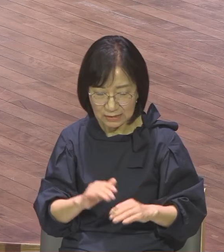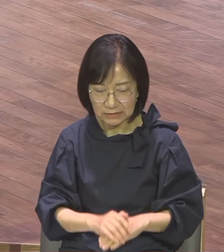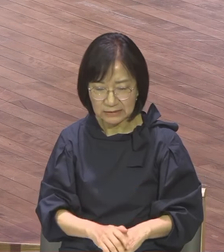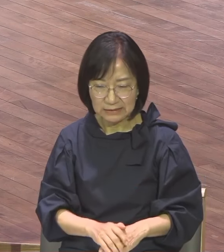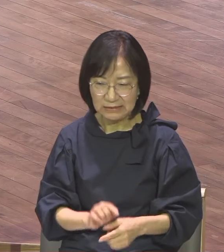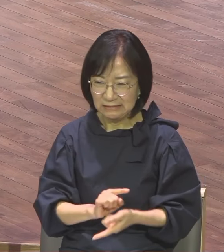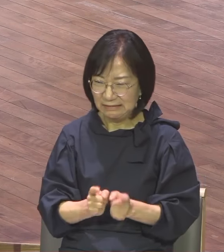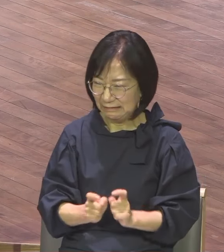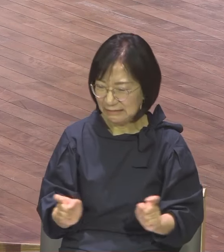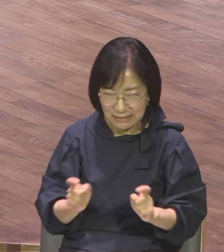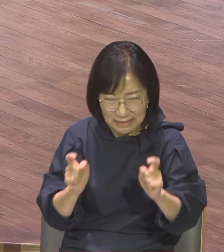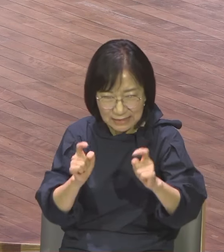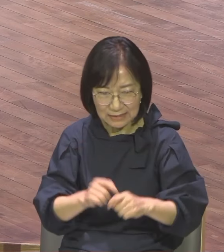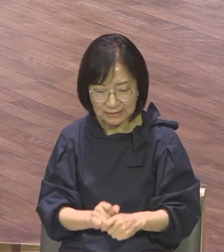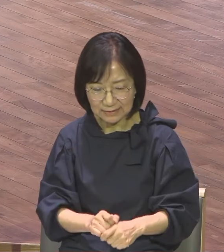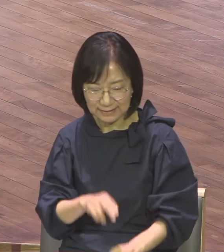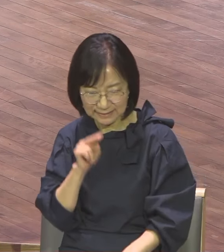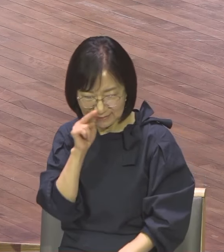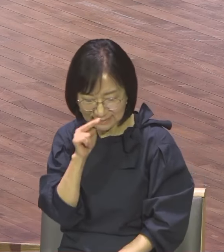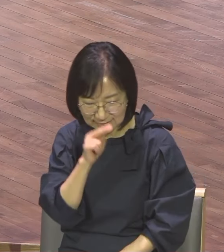서로 막 다투고 이런 게 있잖아요.